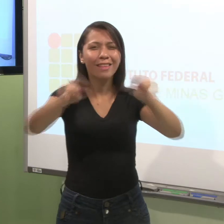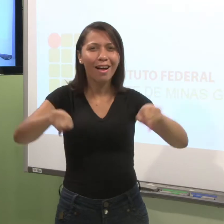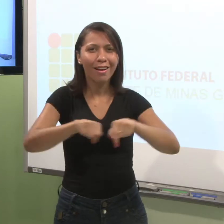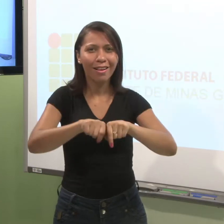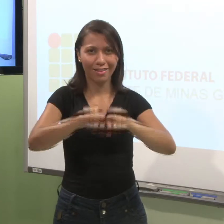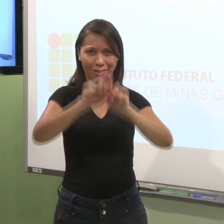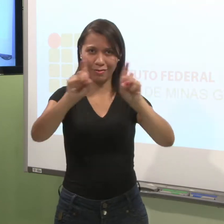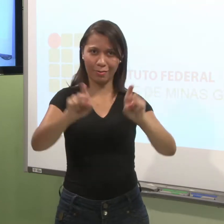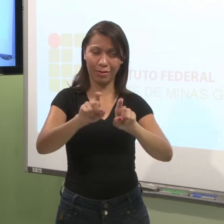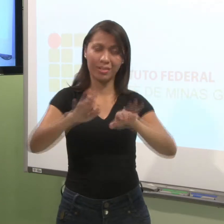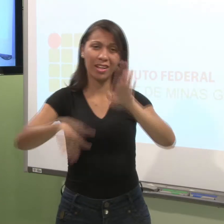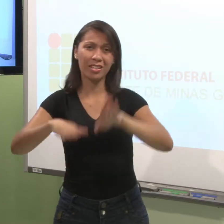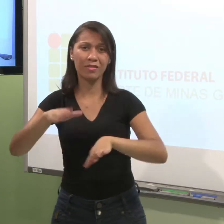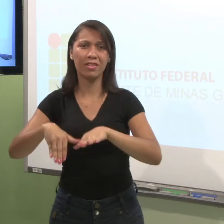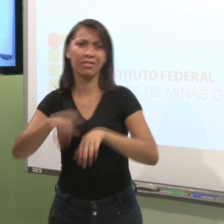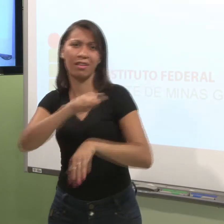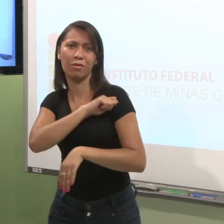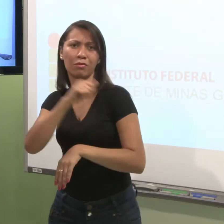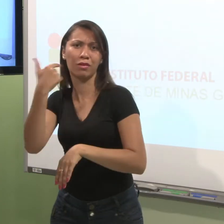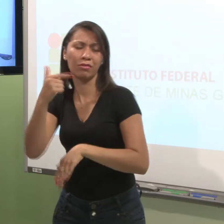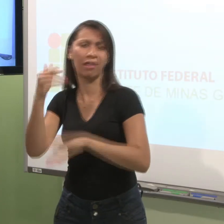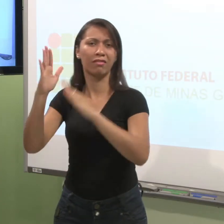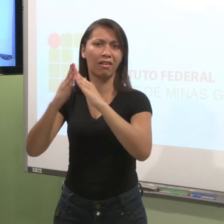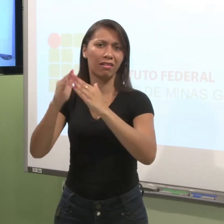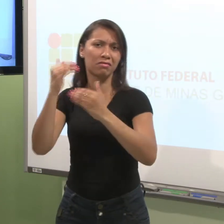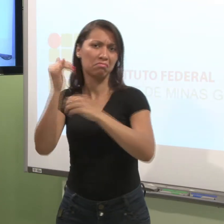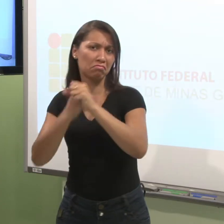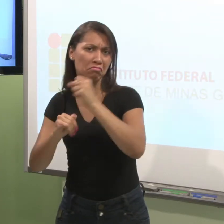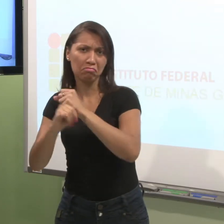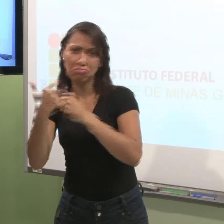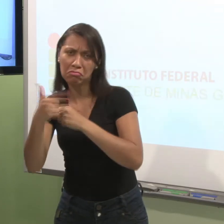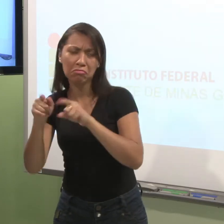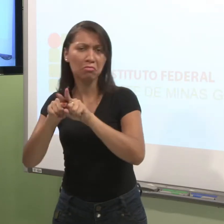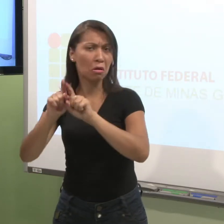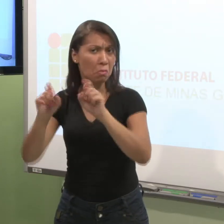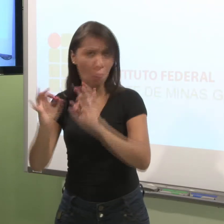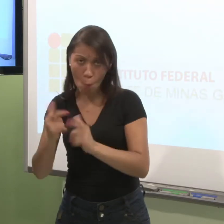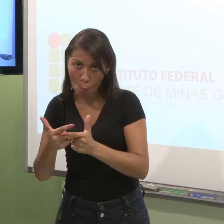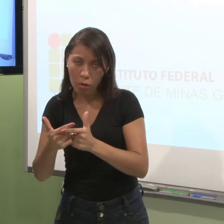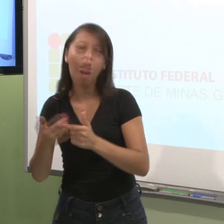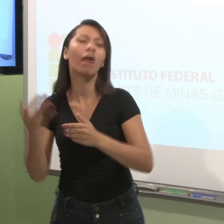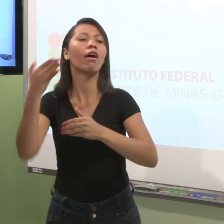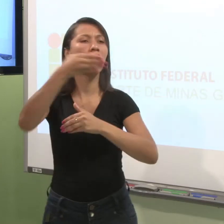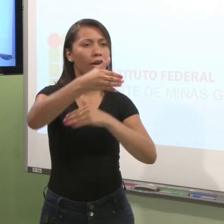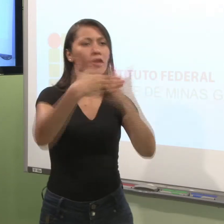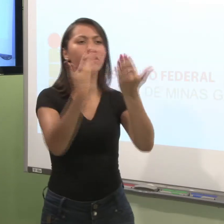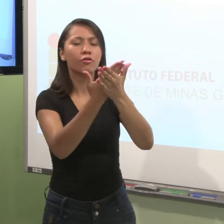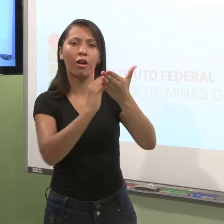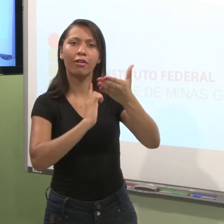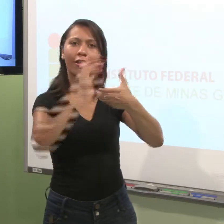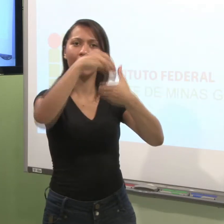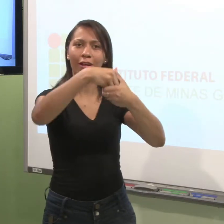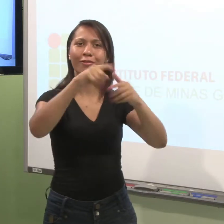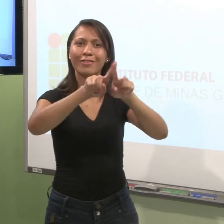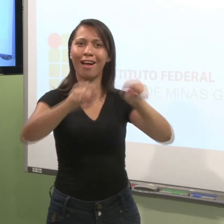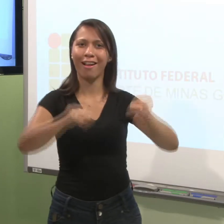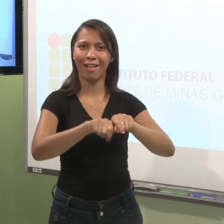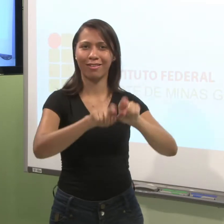não tem acesso à internet ou até mesmo que não tem um computador. E com isso os alunos fazem a pesquisa e digitam o